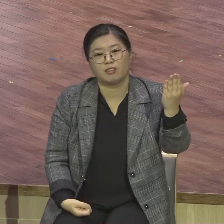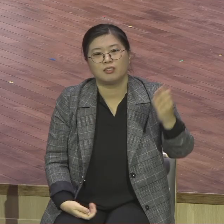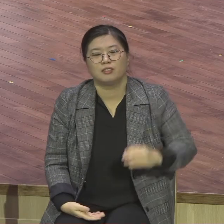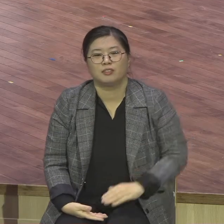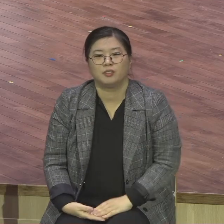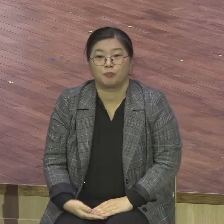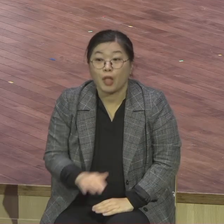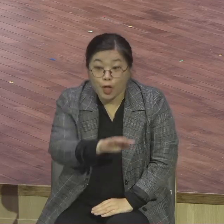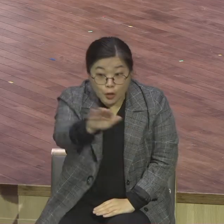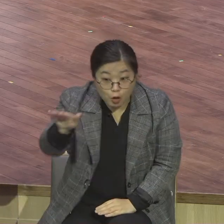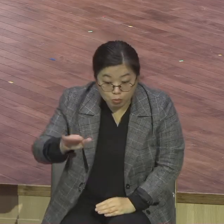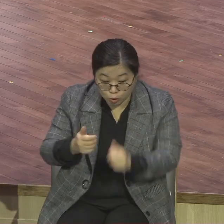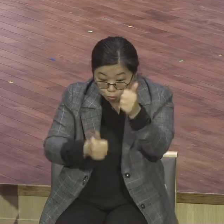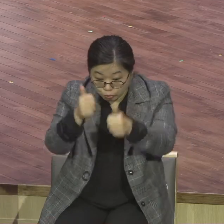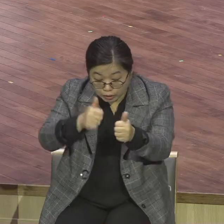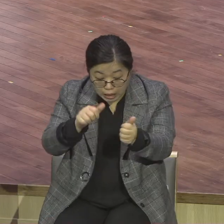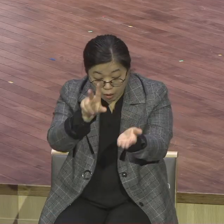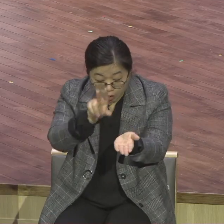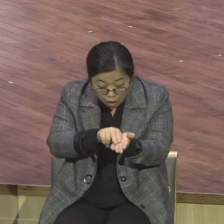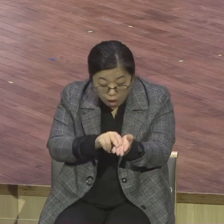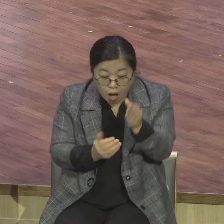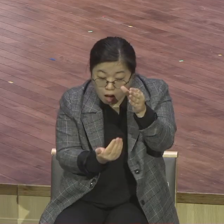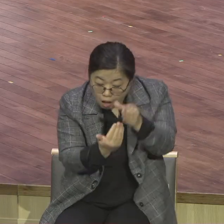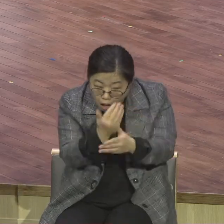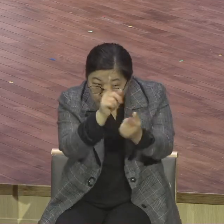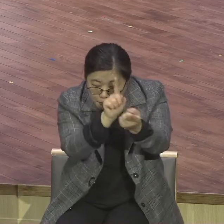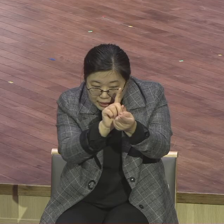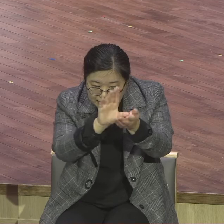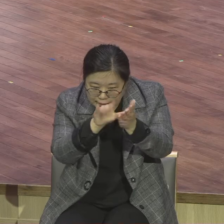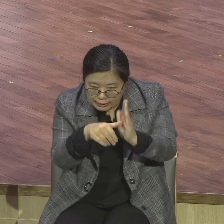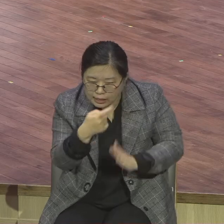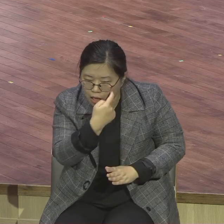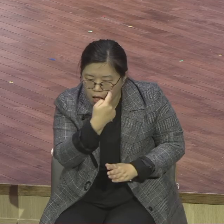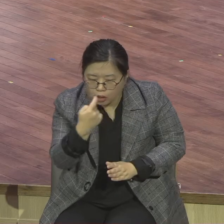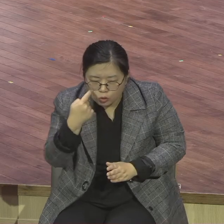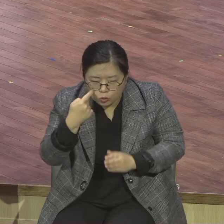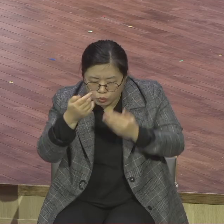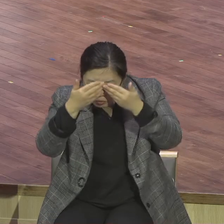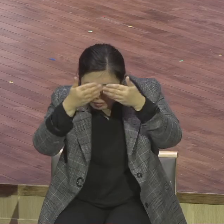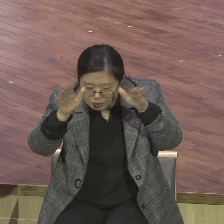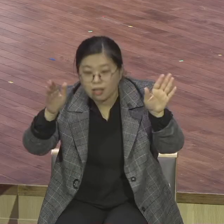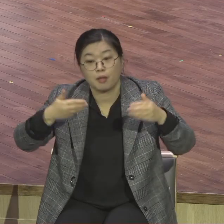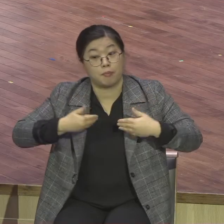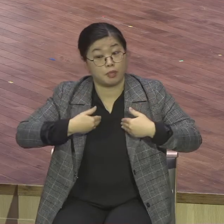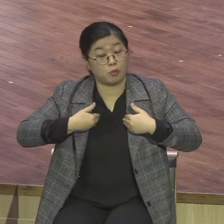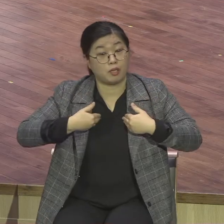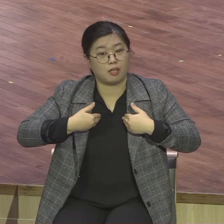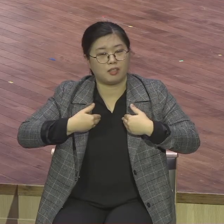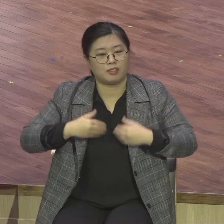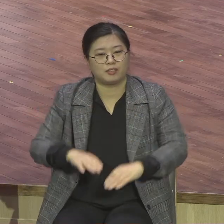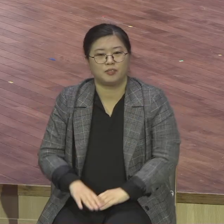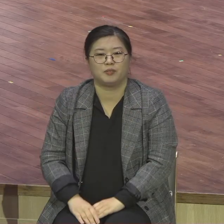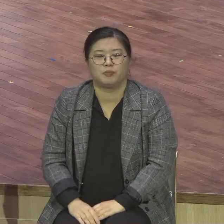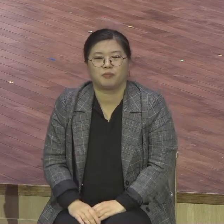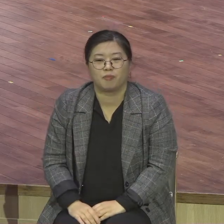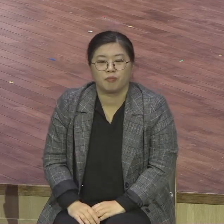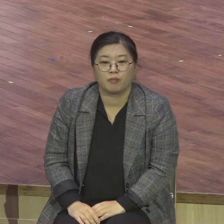있느냐 없느냐 뭐 엄청 차이가 많죠. 대응하는 방법이 다르, 자세가 다르지요. 시험을 당할